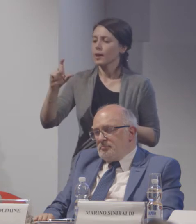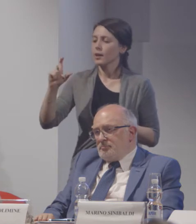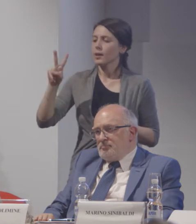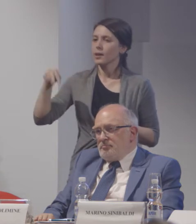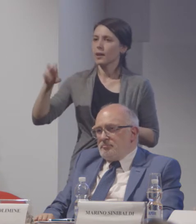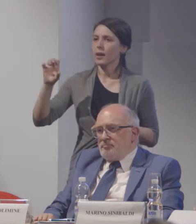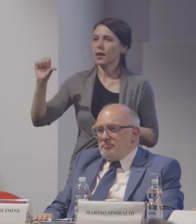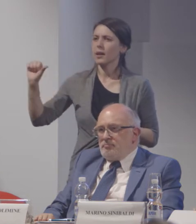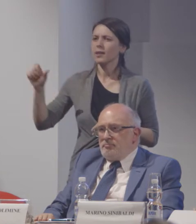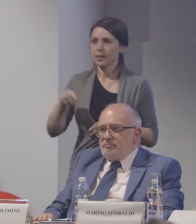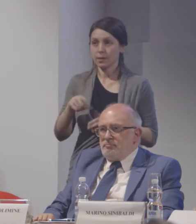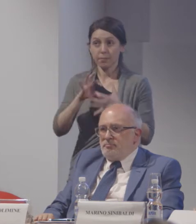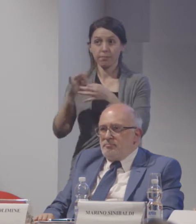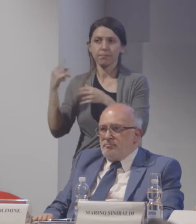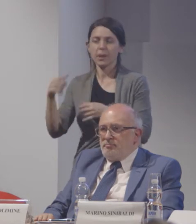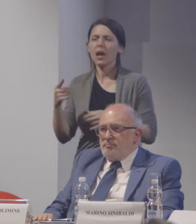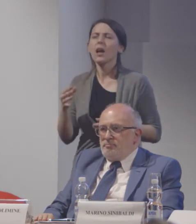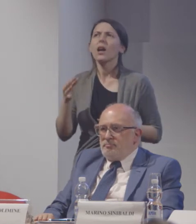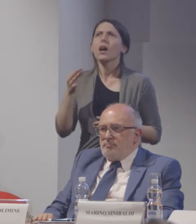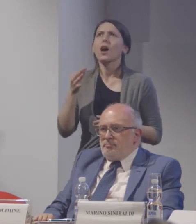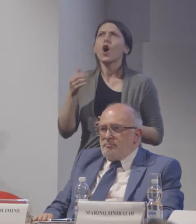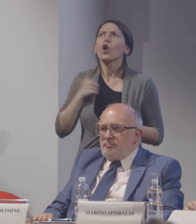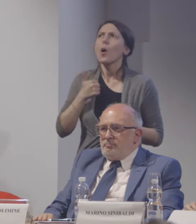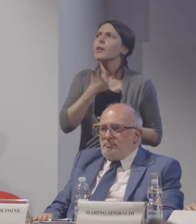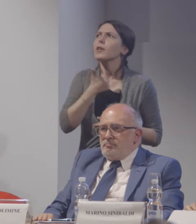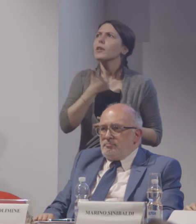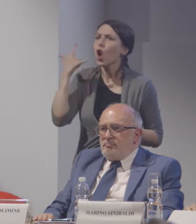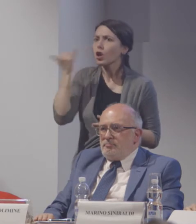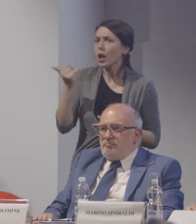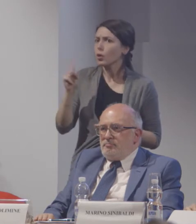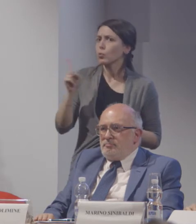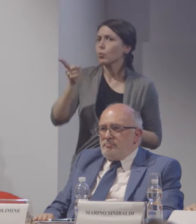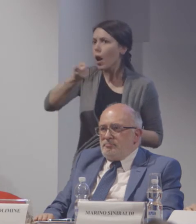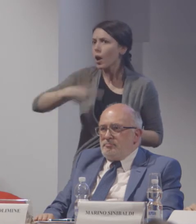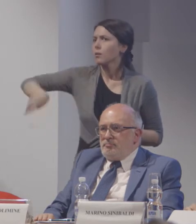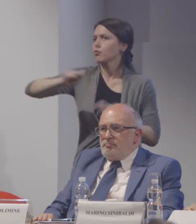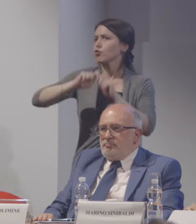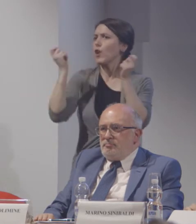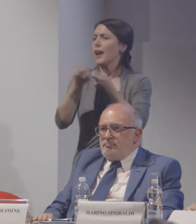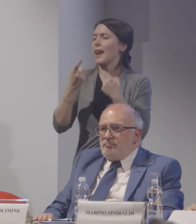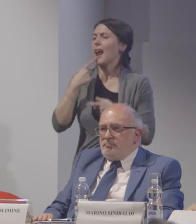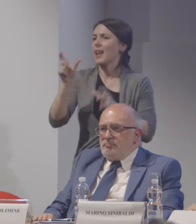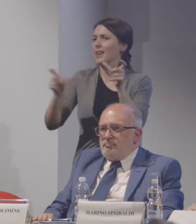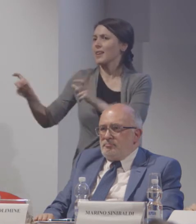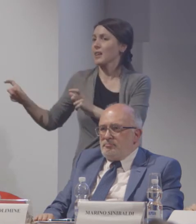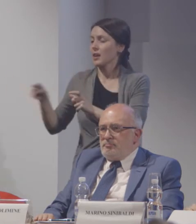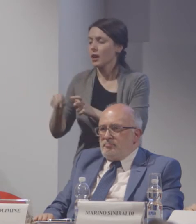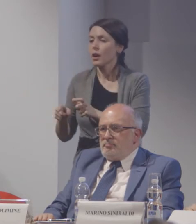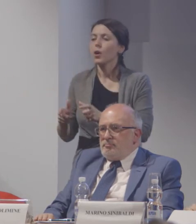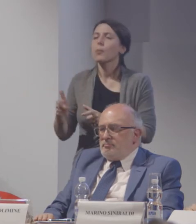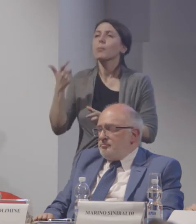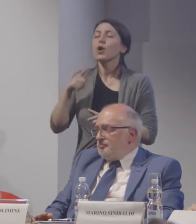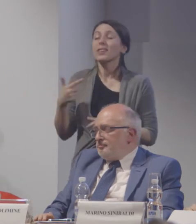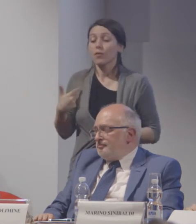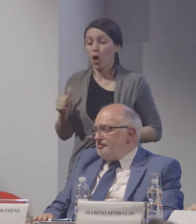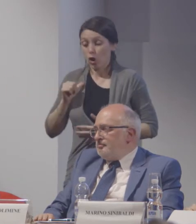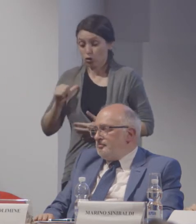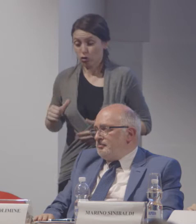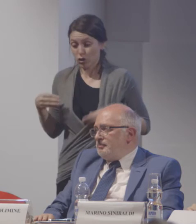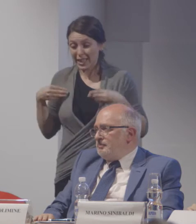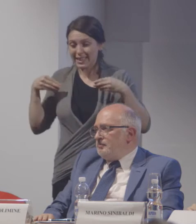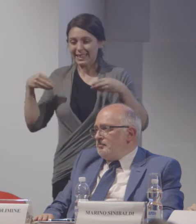che è un compito degli intellettuali ma che dovrebbe essere un compito generale dei cittadini, cioè che l'essere cittadini